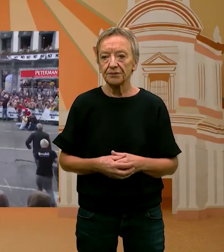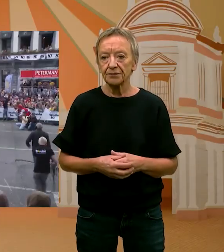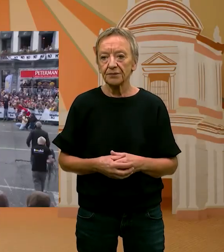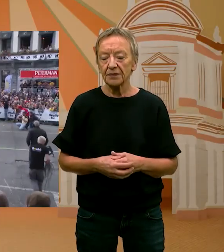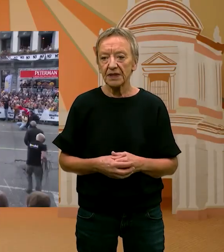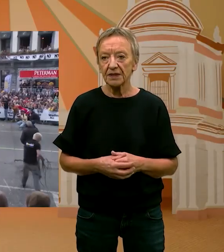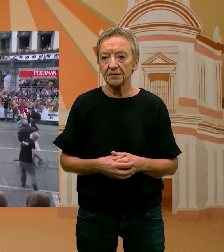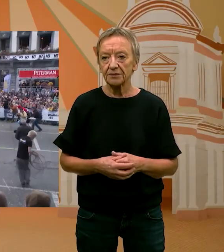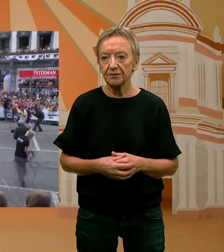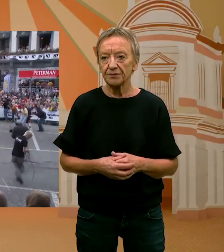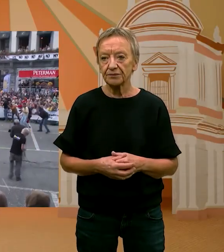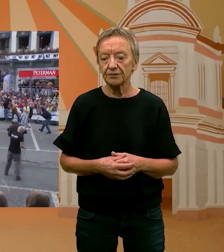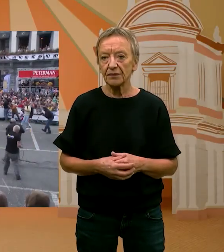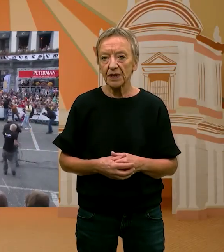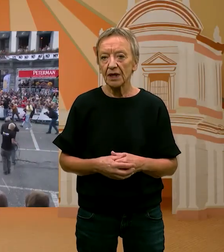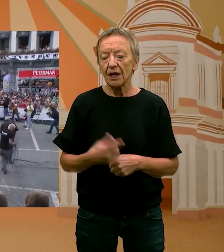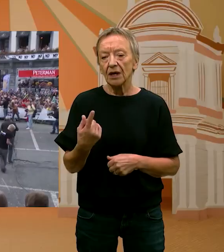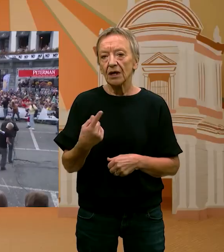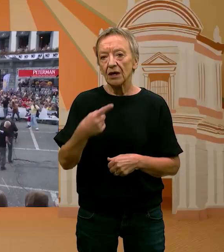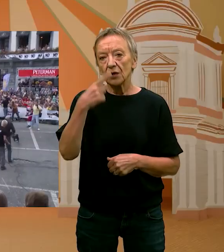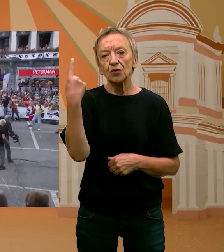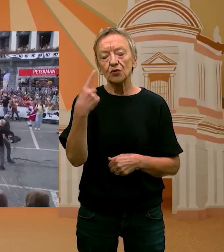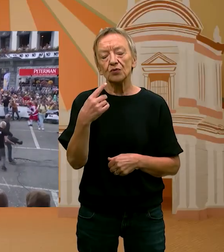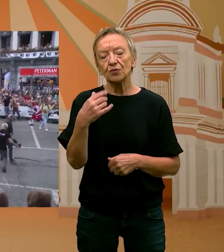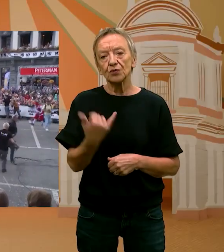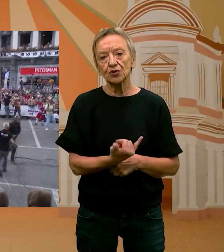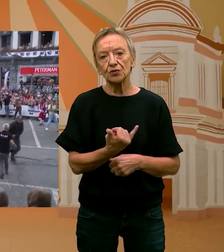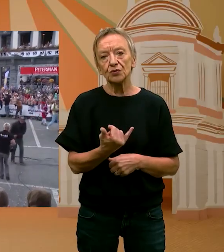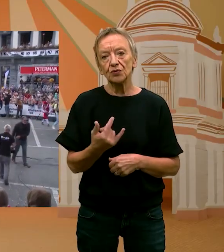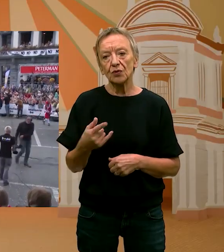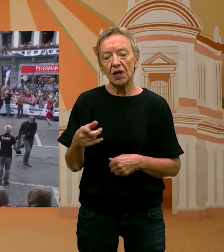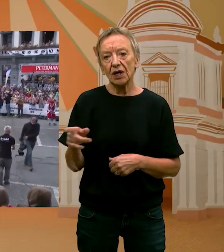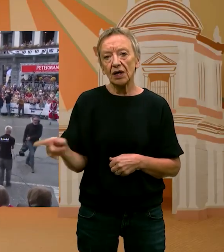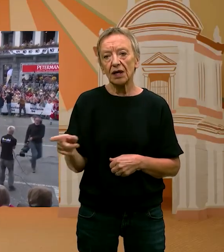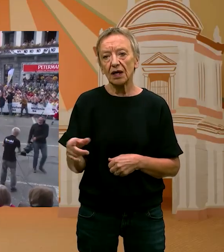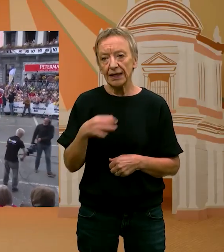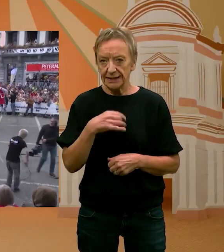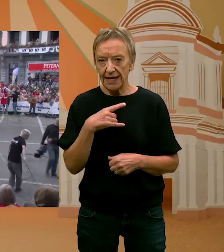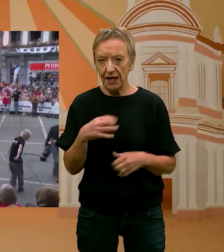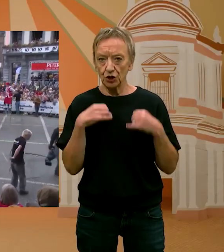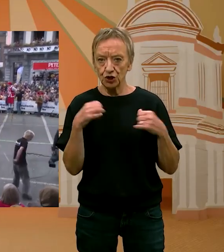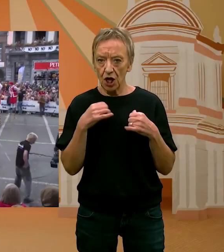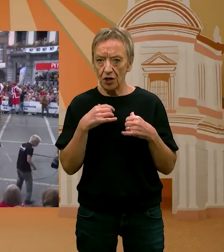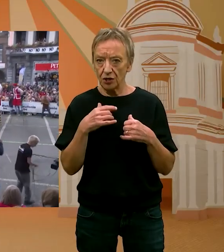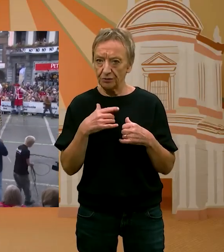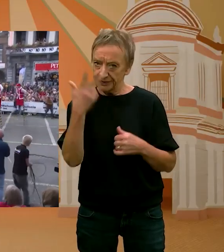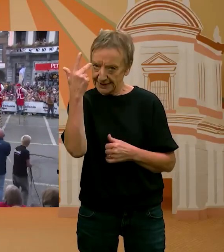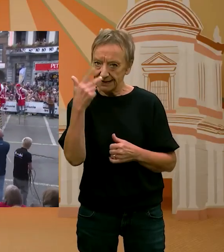années beaucoup de techniques. Et donc ça se voit. Et puis alors il y a aussi des gens comme Olivier Pirot qui sont toujours là